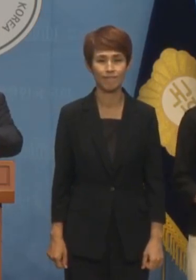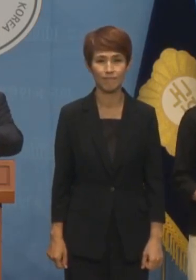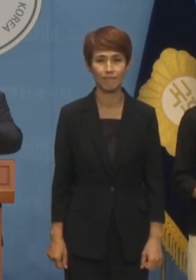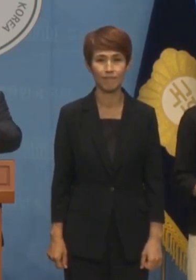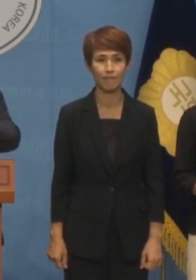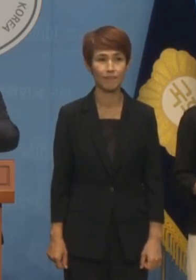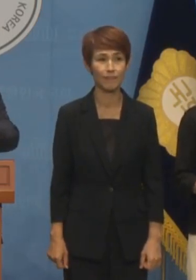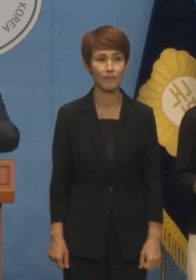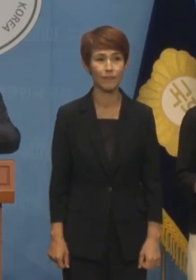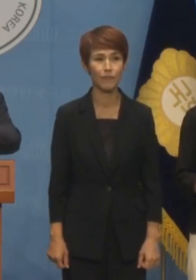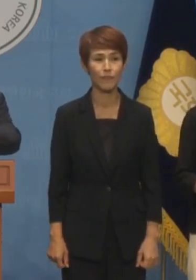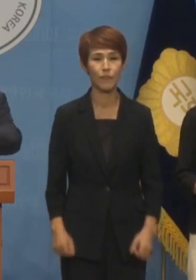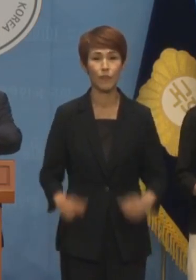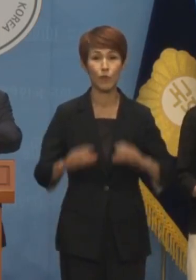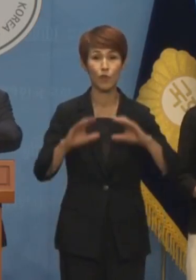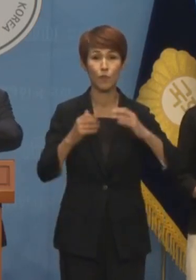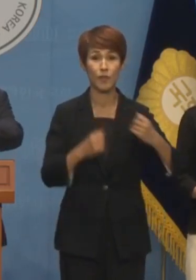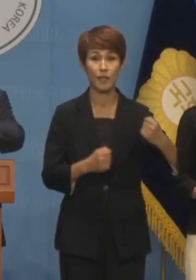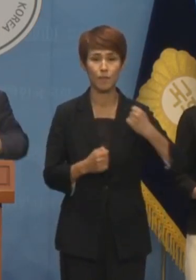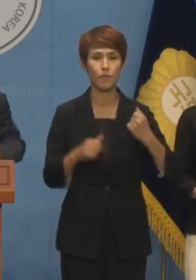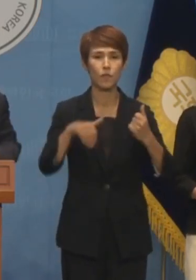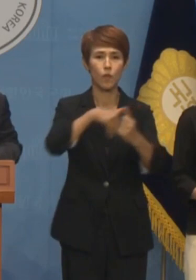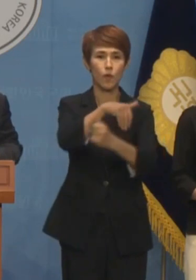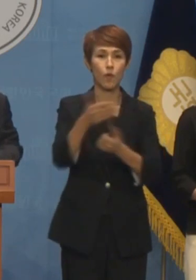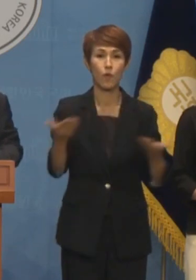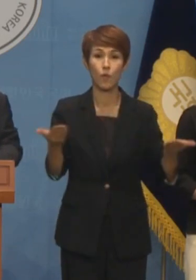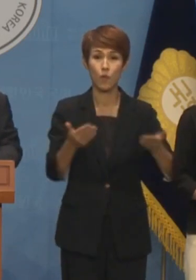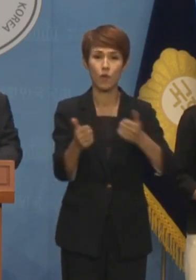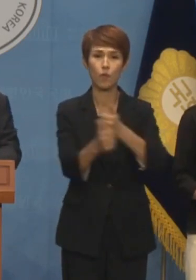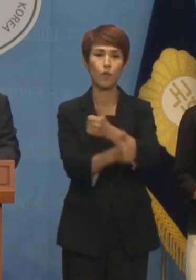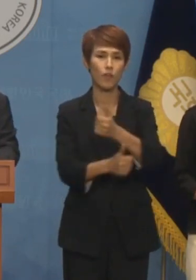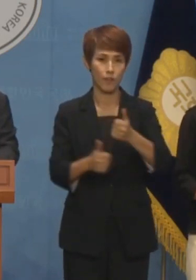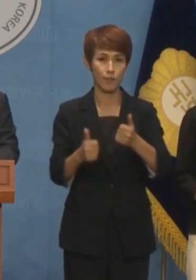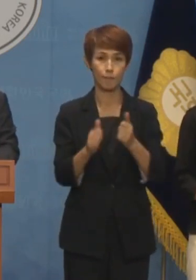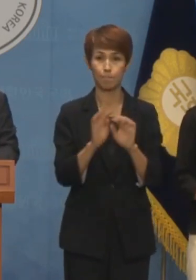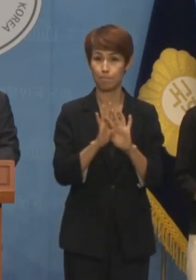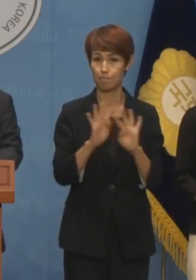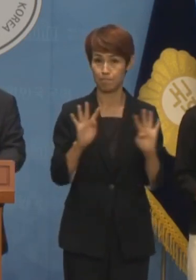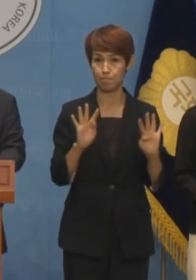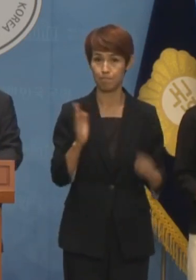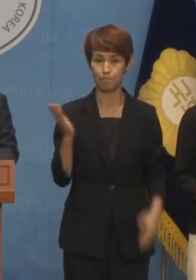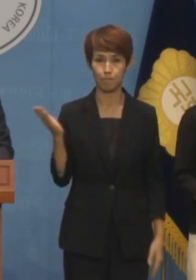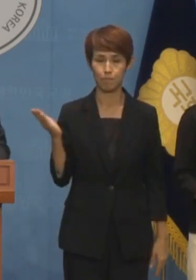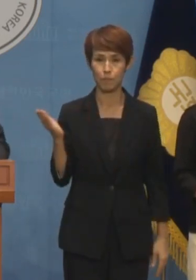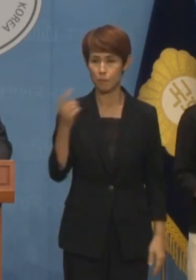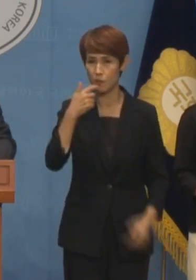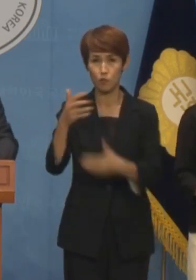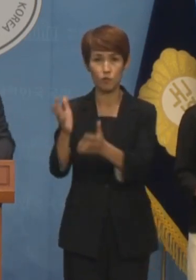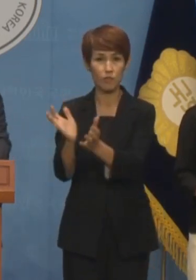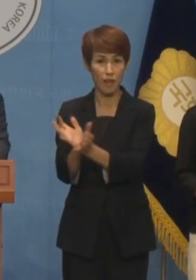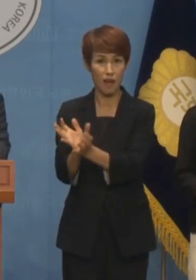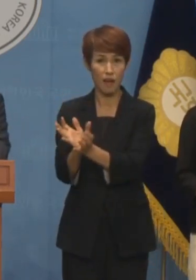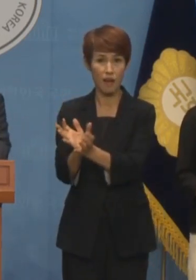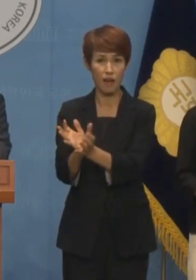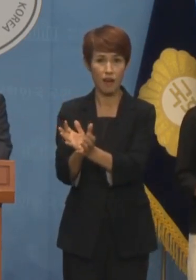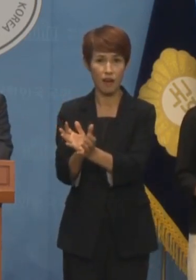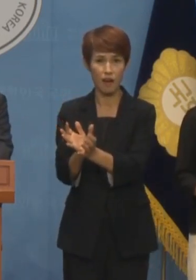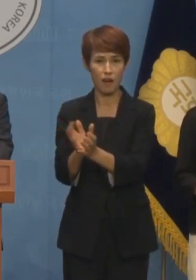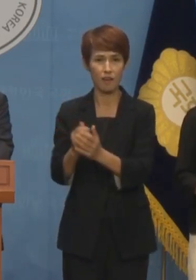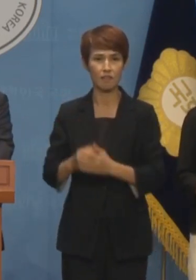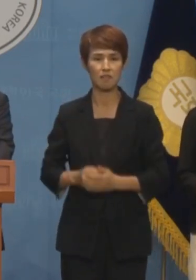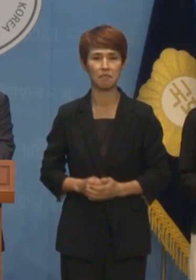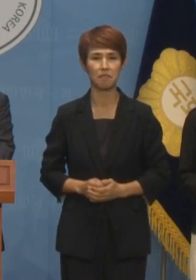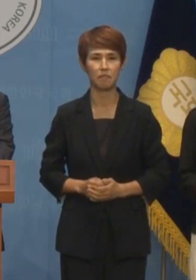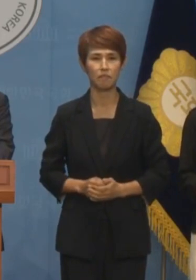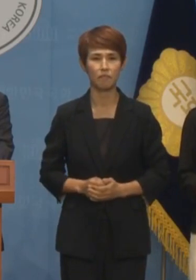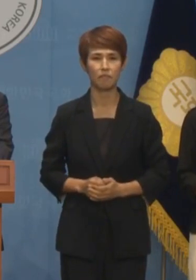저희는 국민의힘 환경노동위원회 위원 일동입니다. 더불어민주당의 독단적인 강성노조